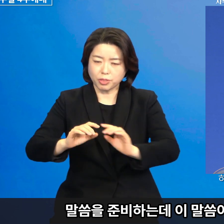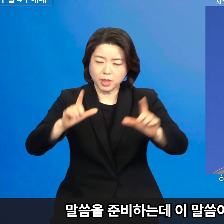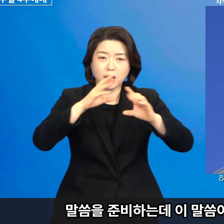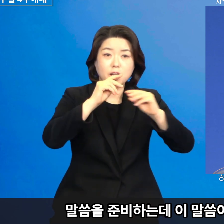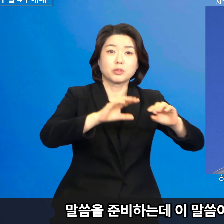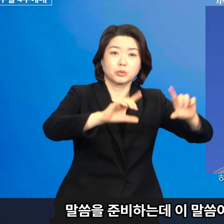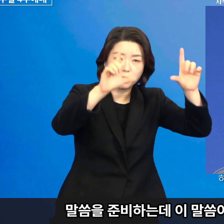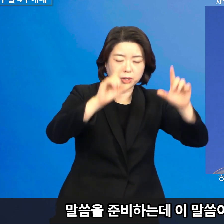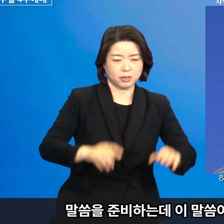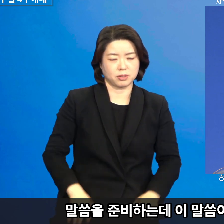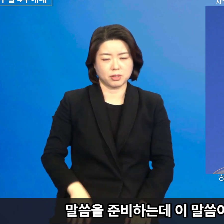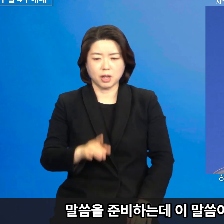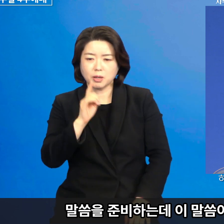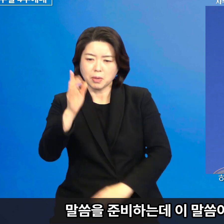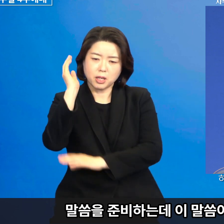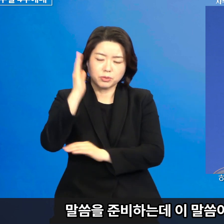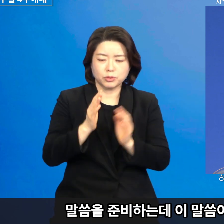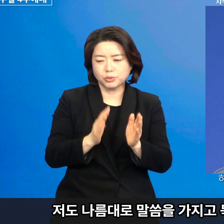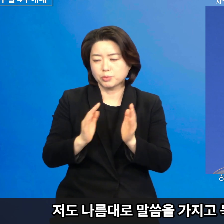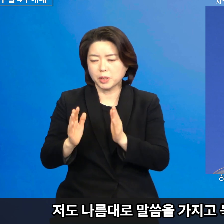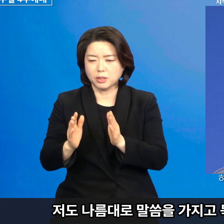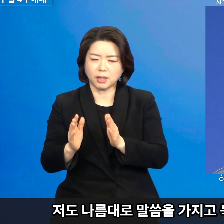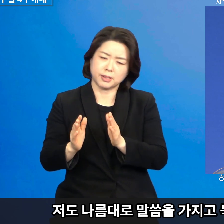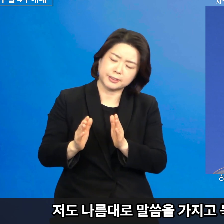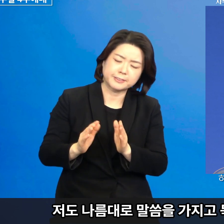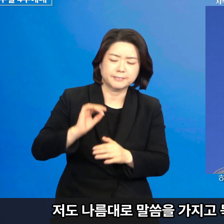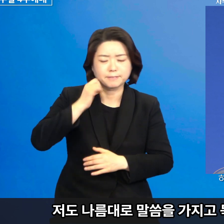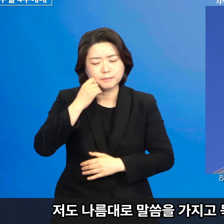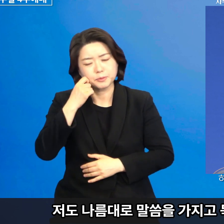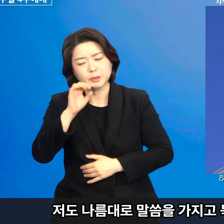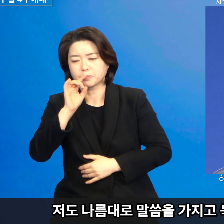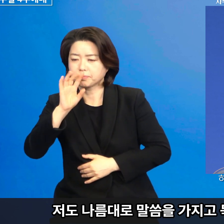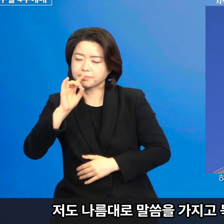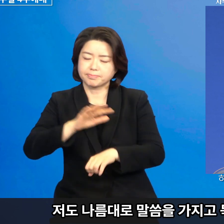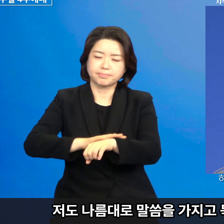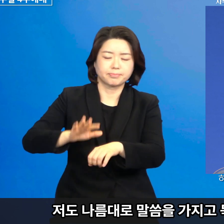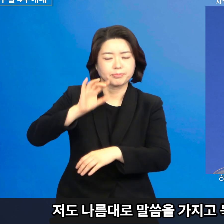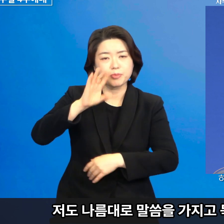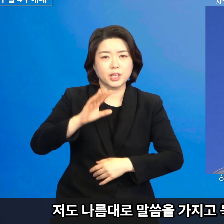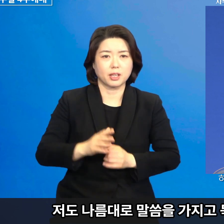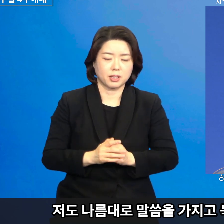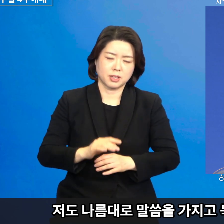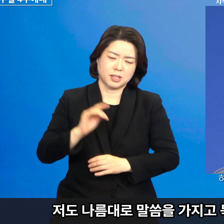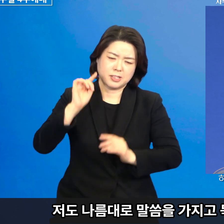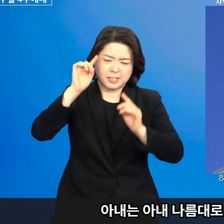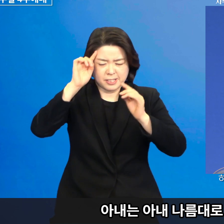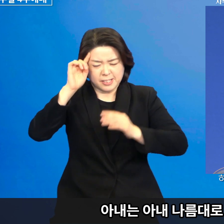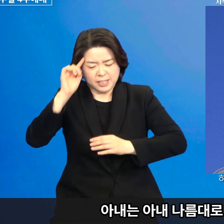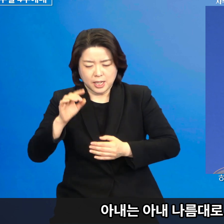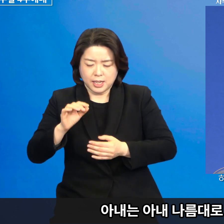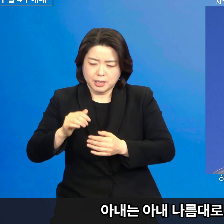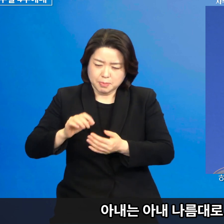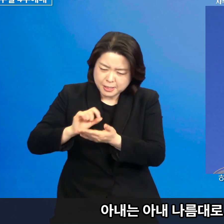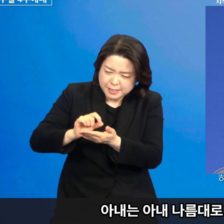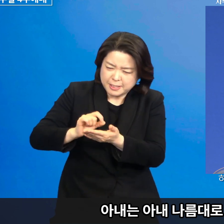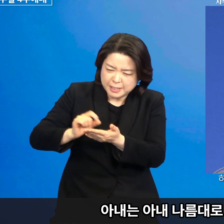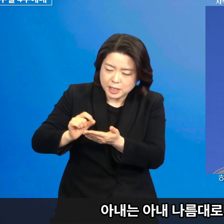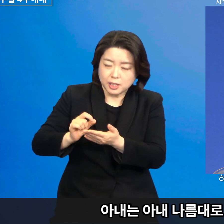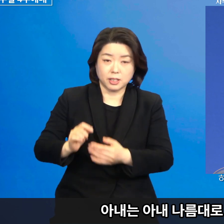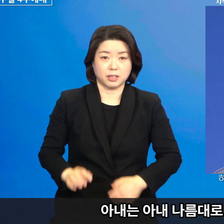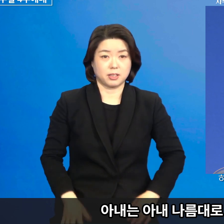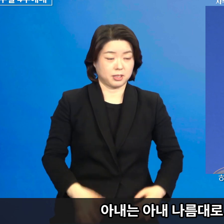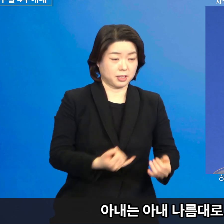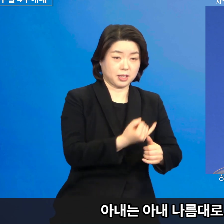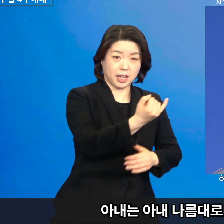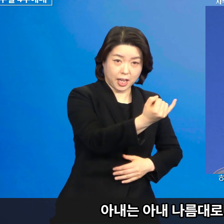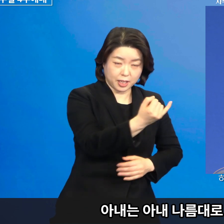이 말씀이 잘 정리가 되지 않았어요. 저도 나름대로 말씀을 가지고 묵상과 씨름을 하고 있었고, 아내는 아내 나름대로